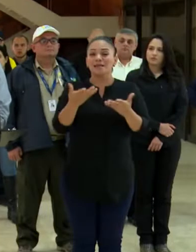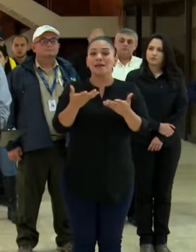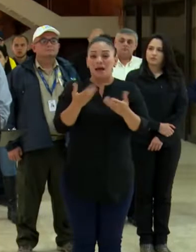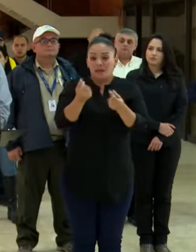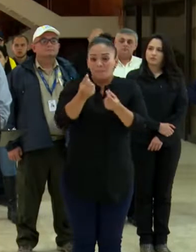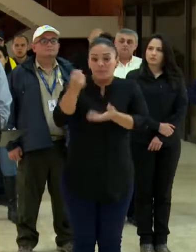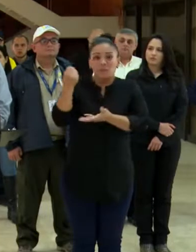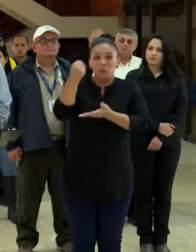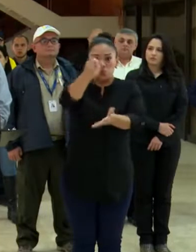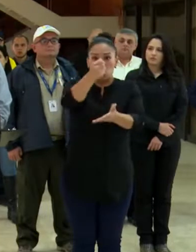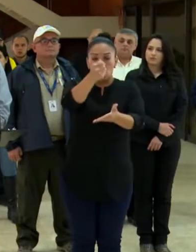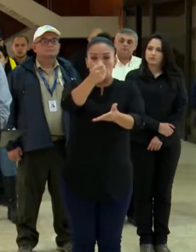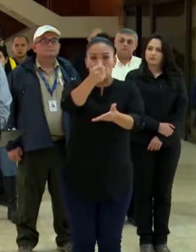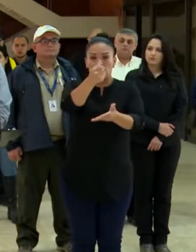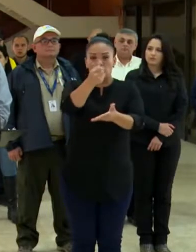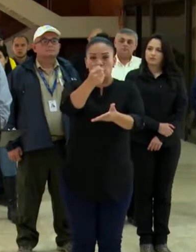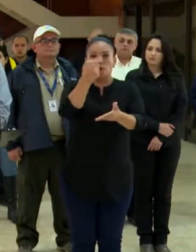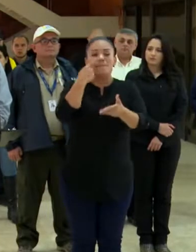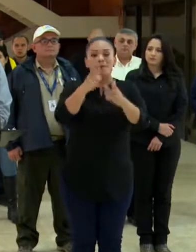inversión para